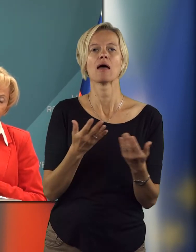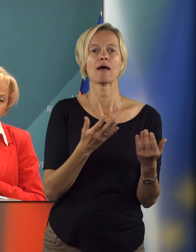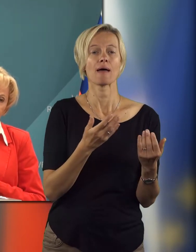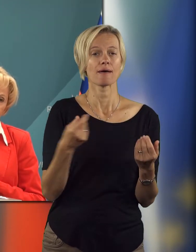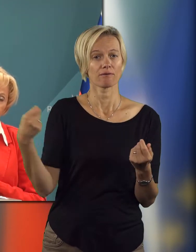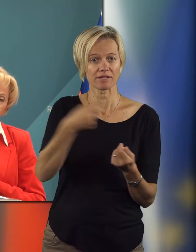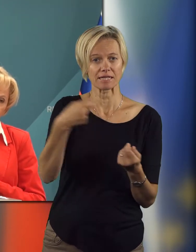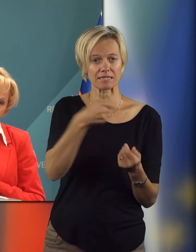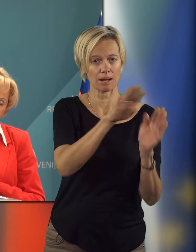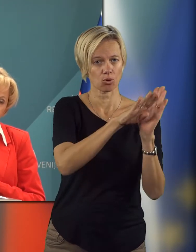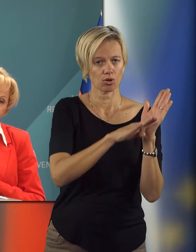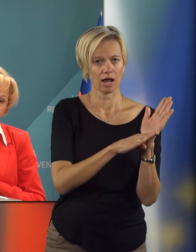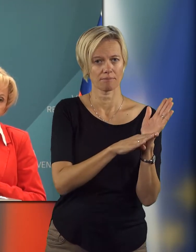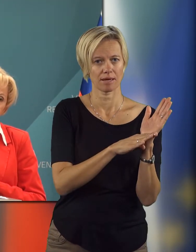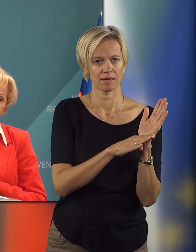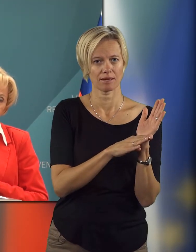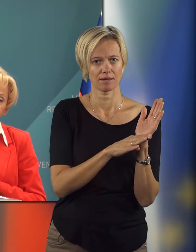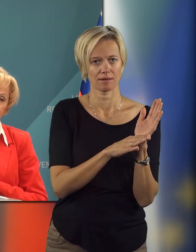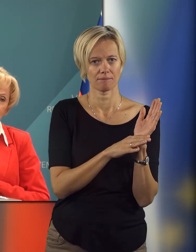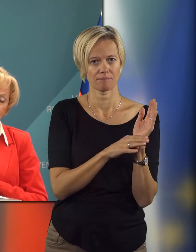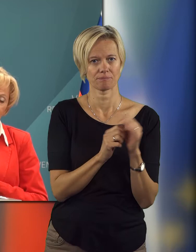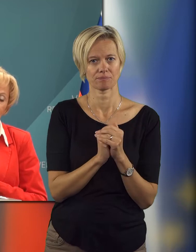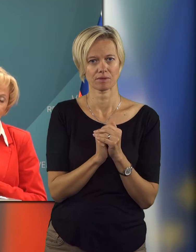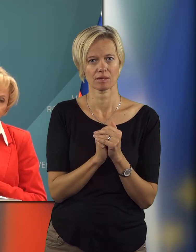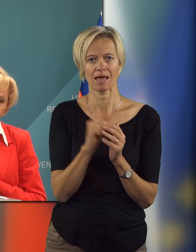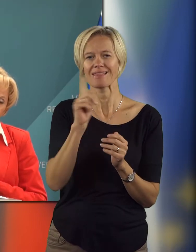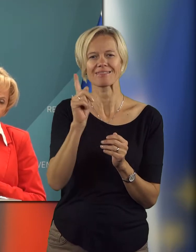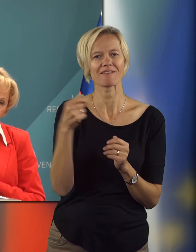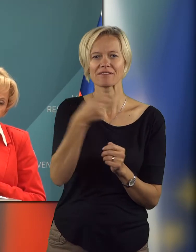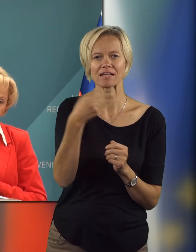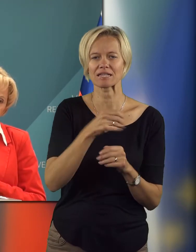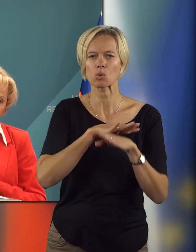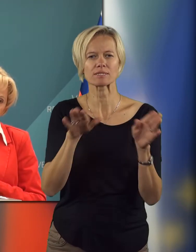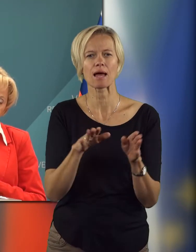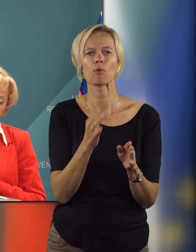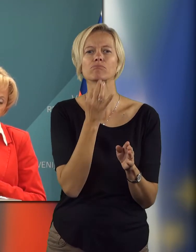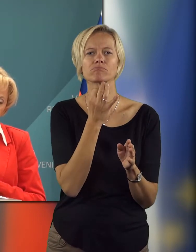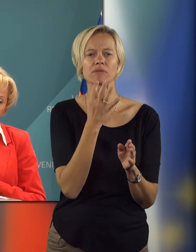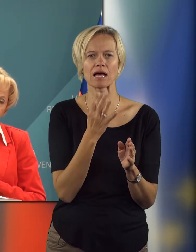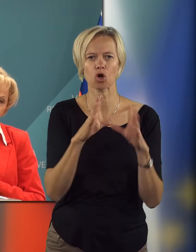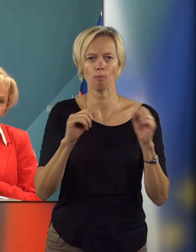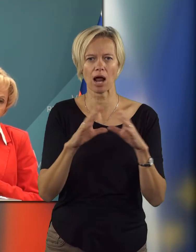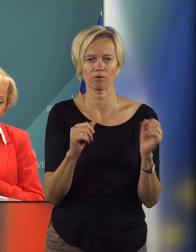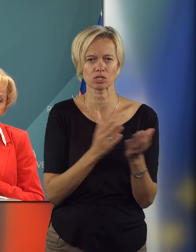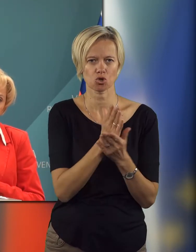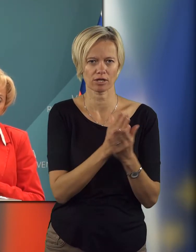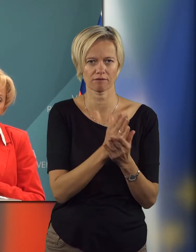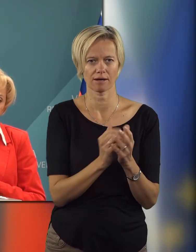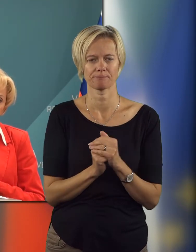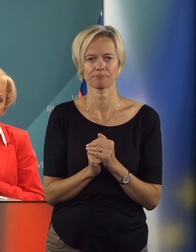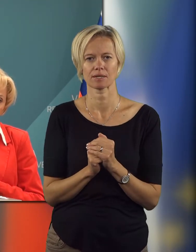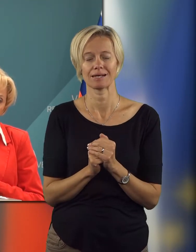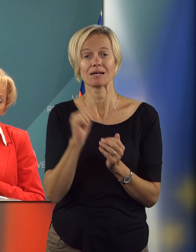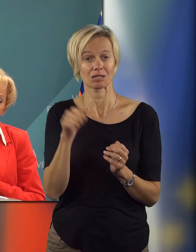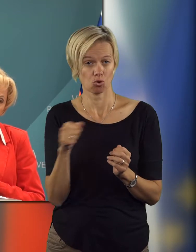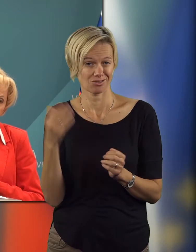bistvu financira programe, ne financira vse po dejansko opravljenih storitvah. In seveda, ker